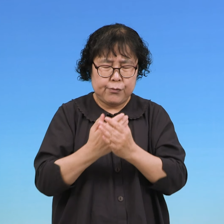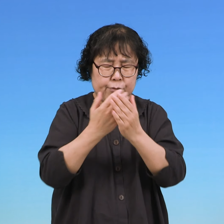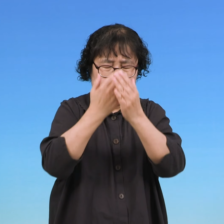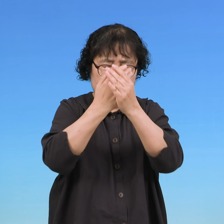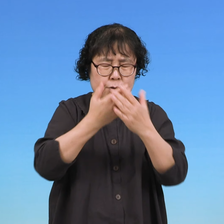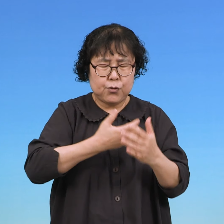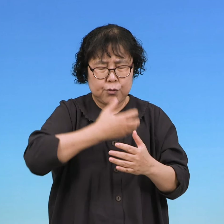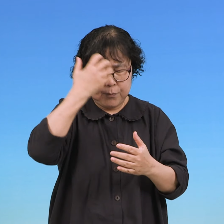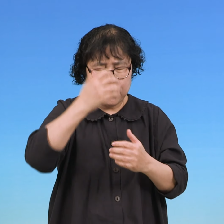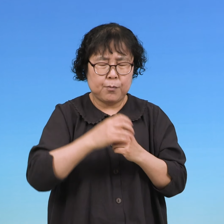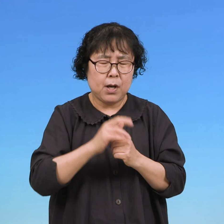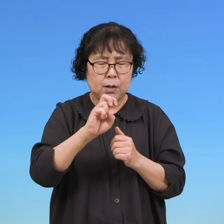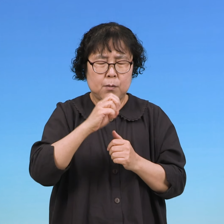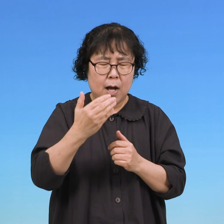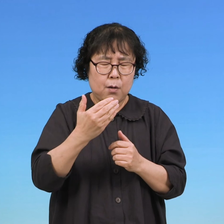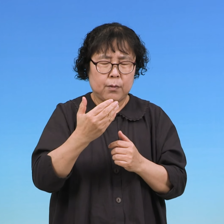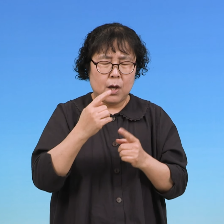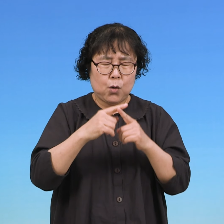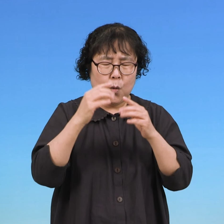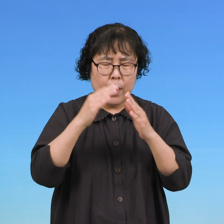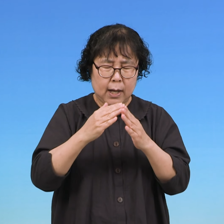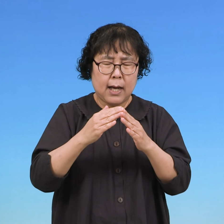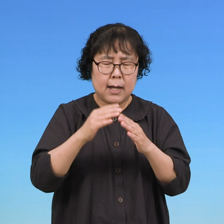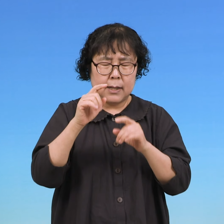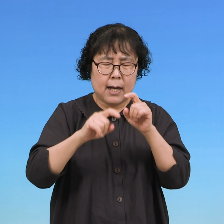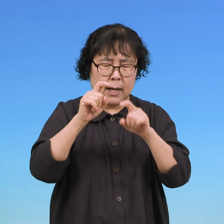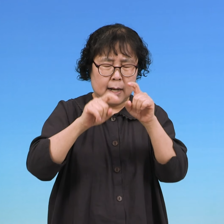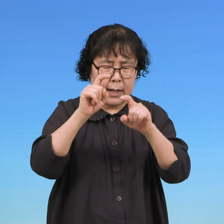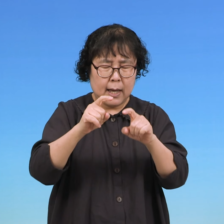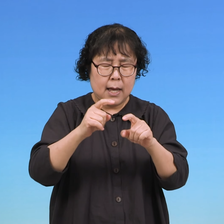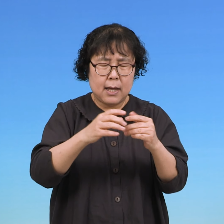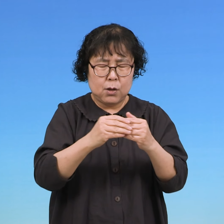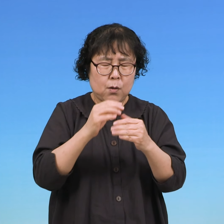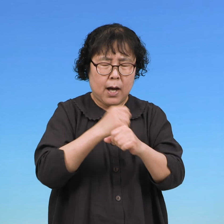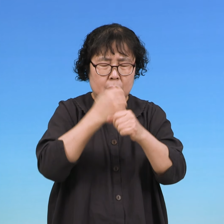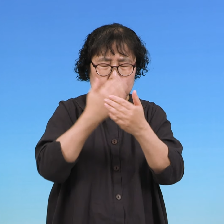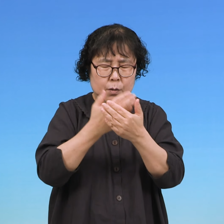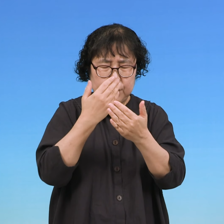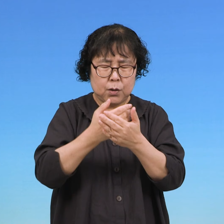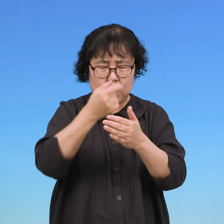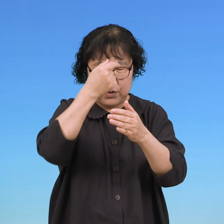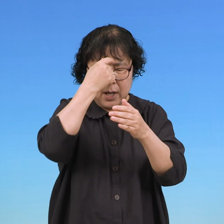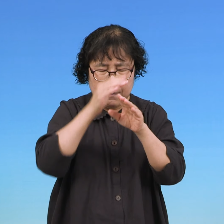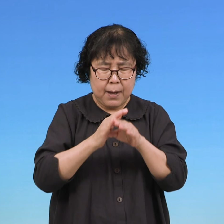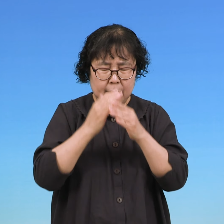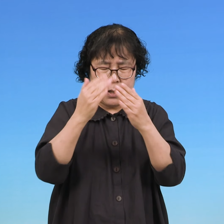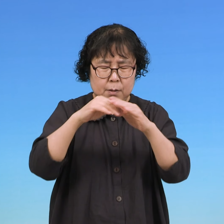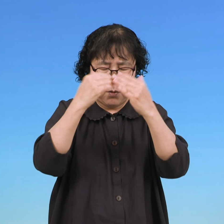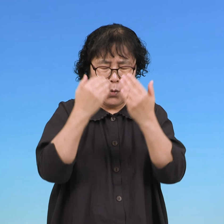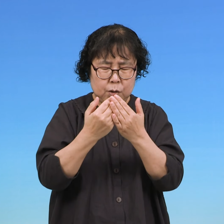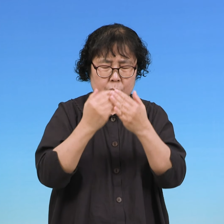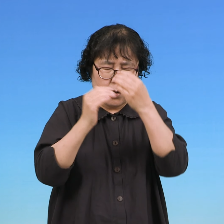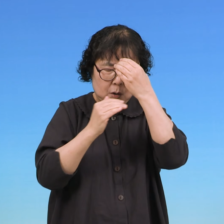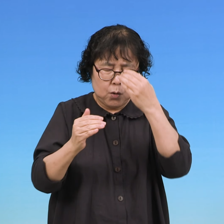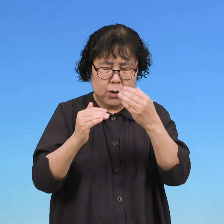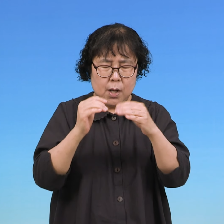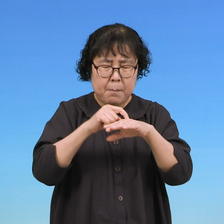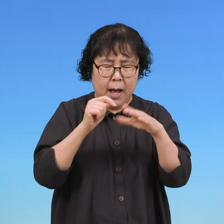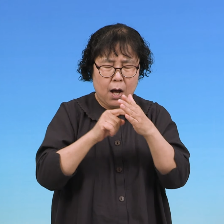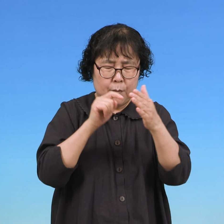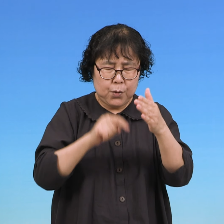부흥을 꿈꾸며 29개와 더불어 그렇게 나아가도록 인도해 주시고 오늘 예배하는 모든 성도님 그 개인의